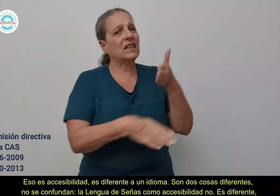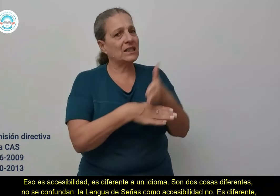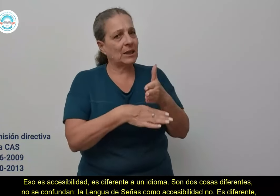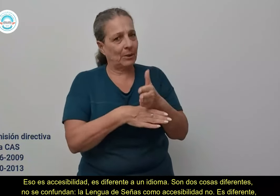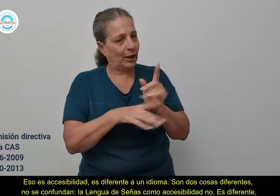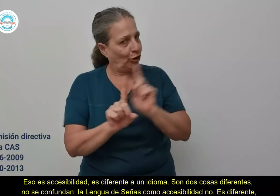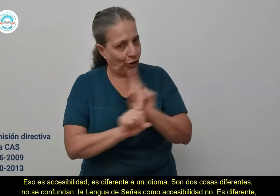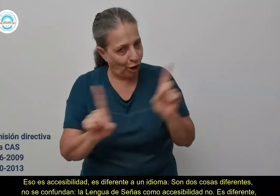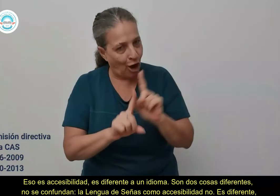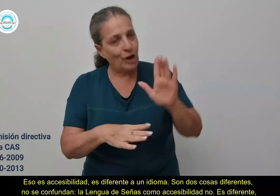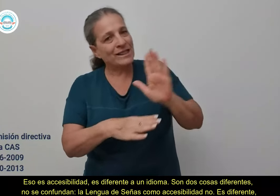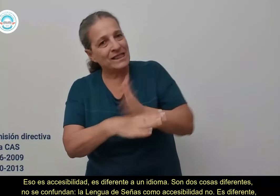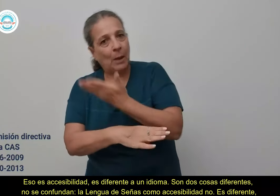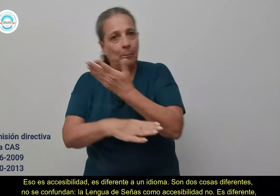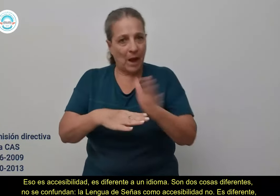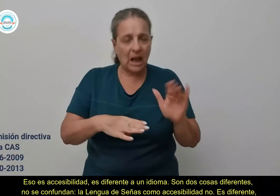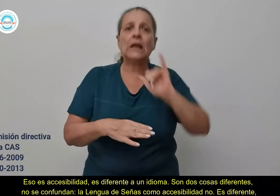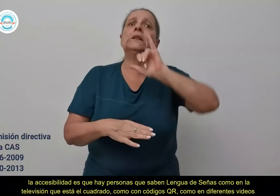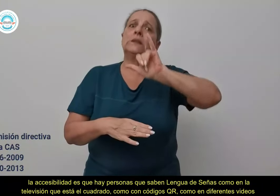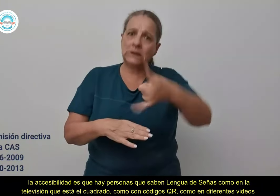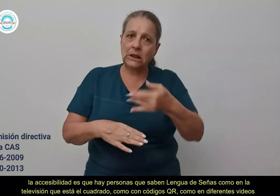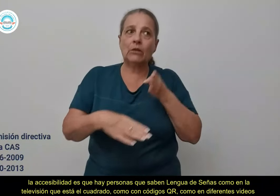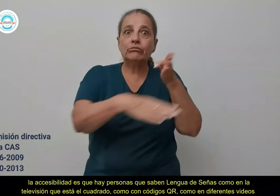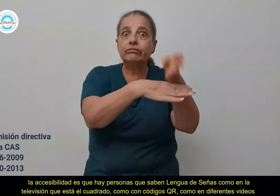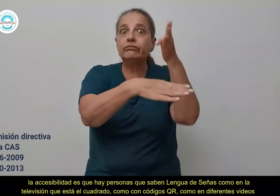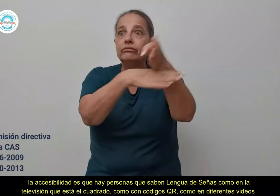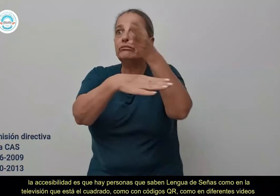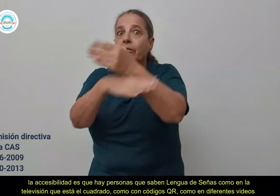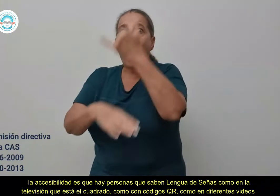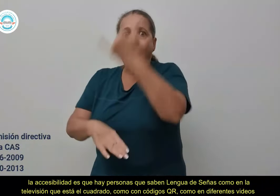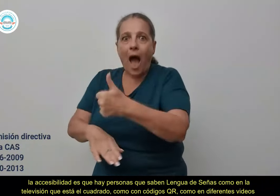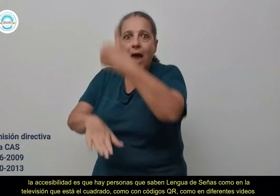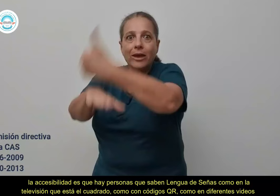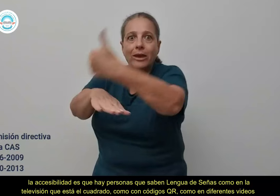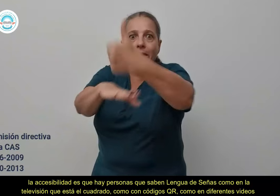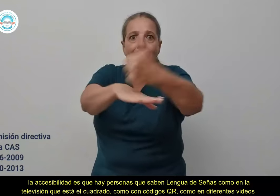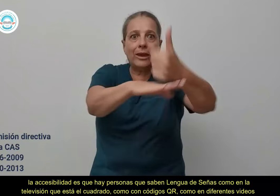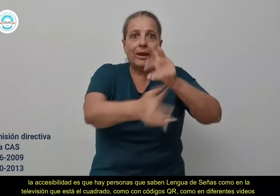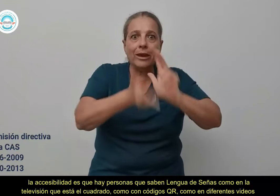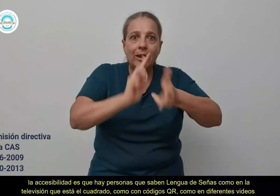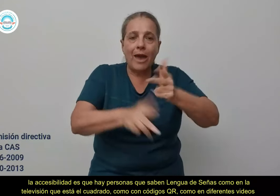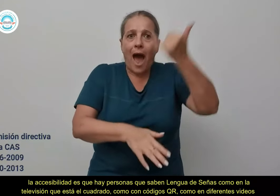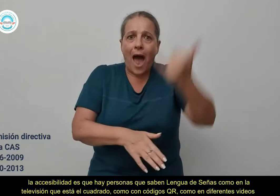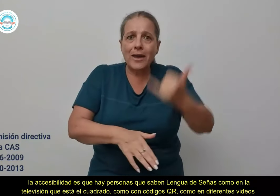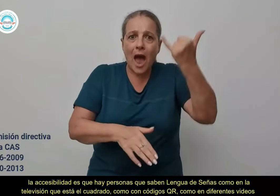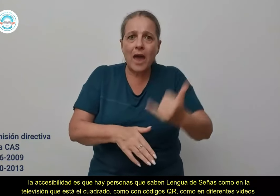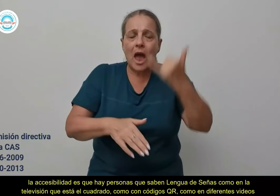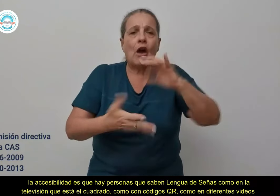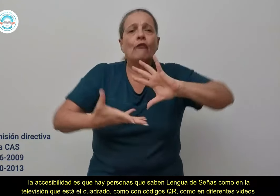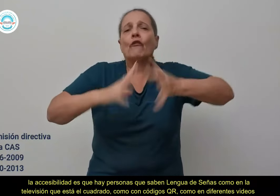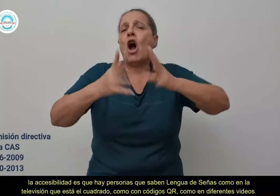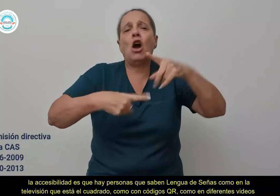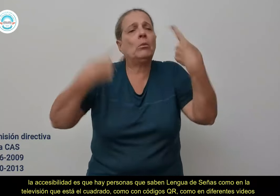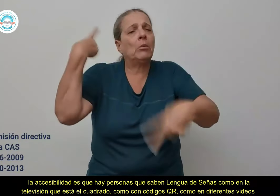confundan. La lengua de señas como accesibilidad, no, es diferente. La accesibilidad es que haya personas que sepan lengua de señas, como